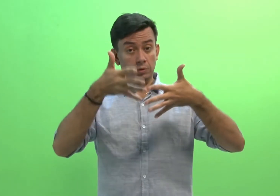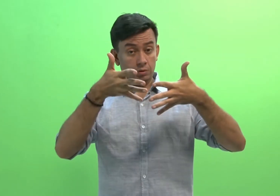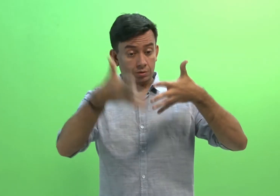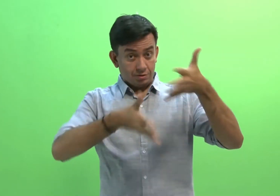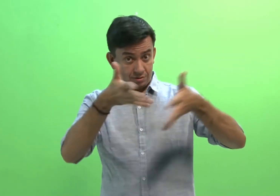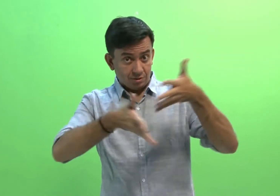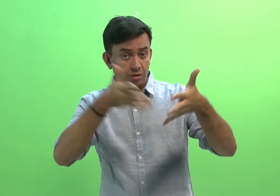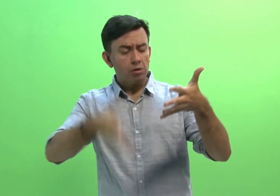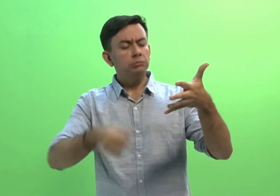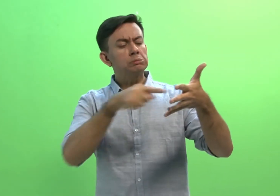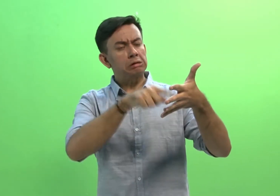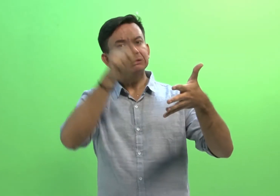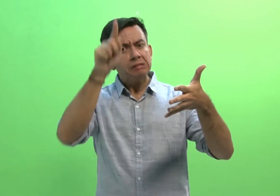Língua de sinais é língua?